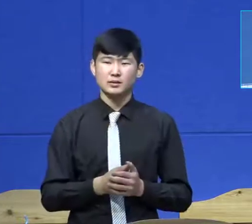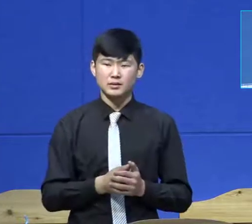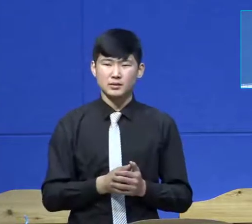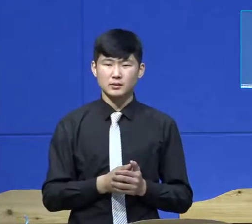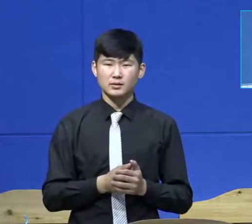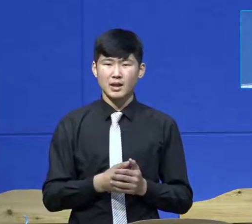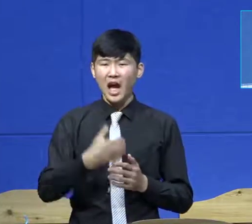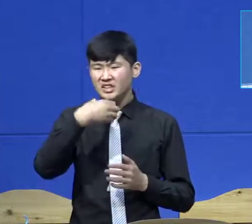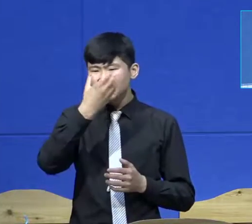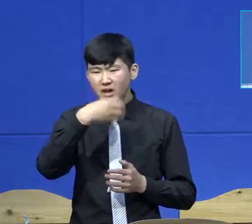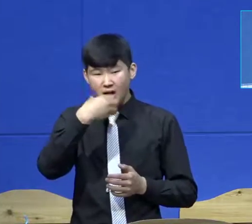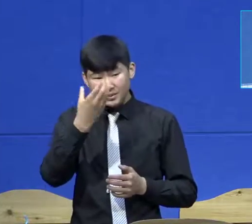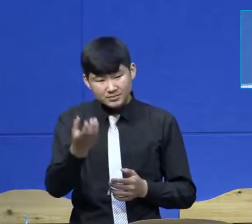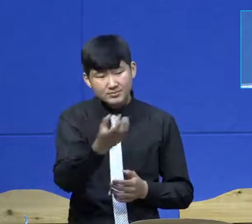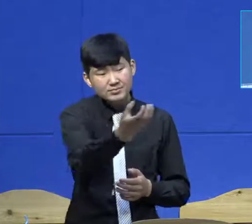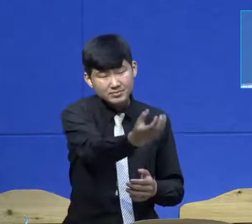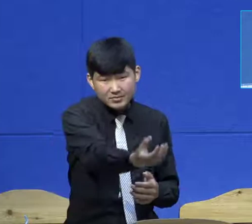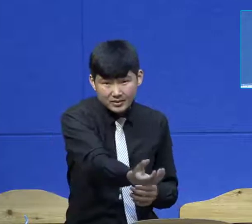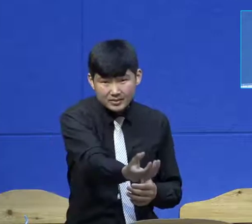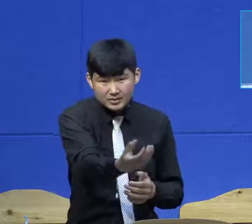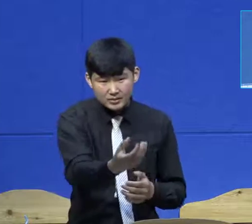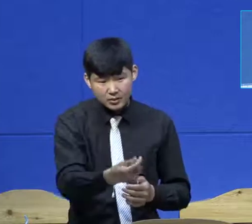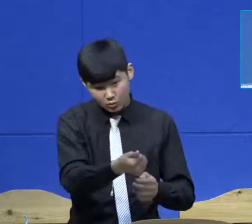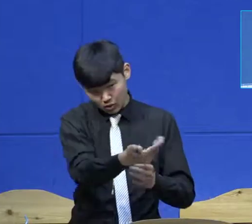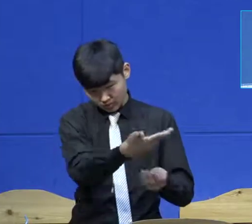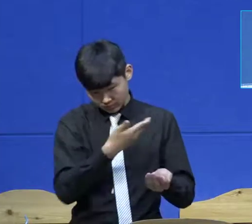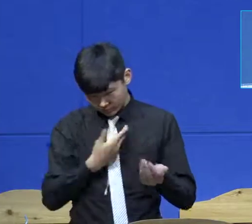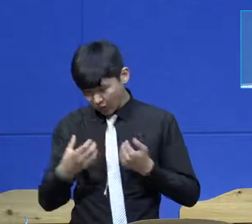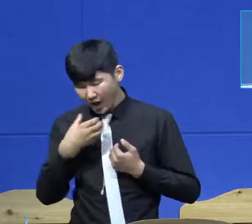хэдэ алин барьчаад apple you buy худалдаа дав гэж байгаа